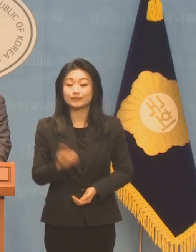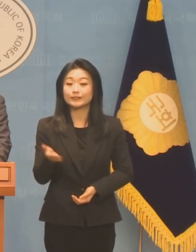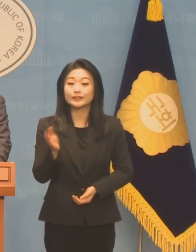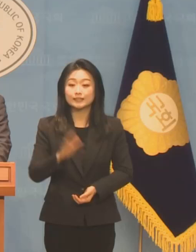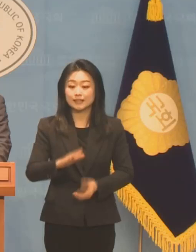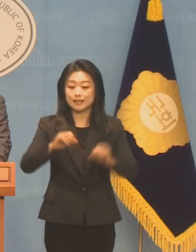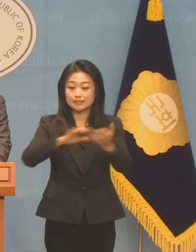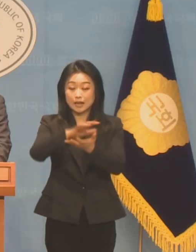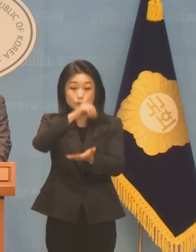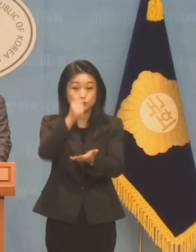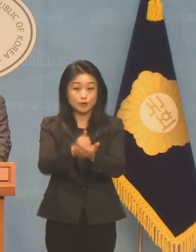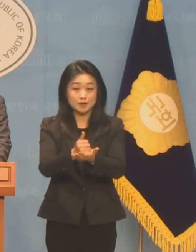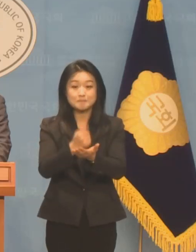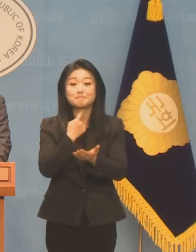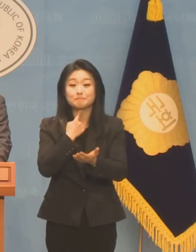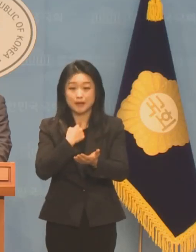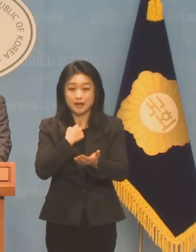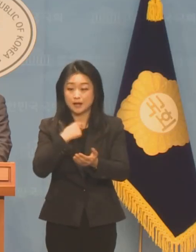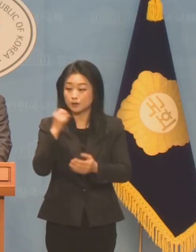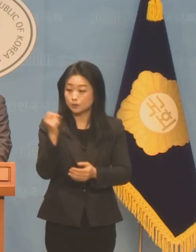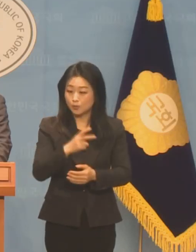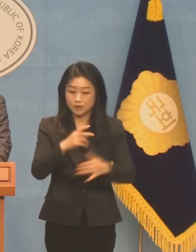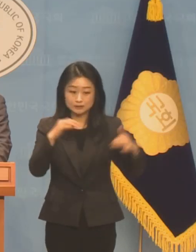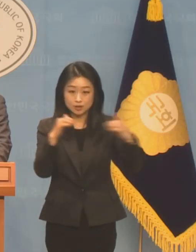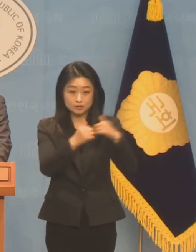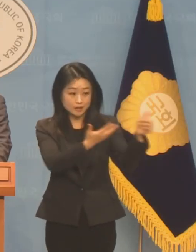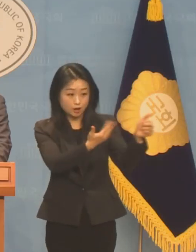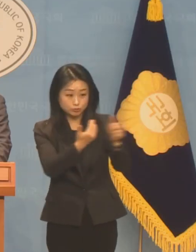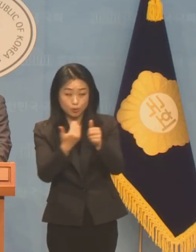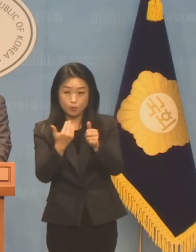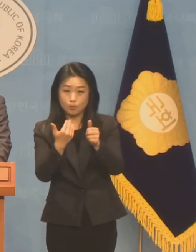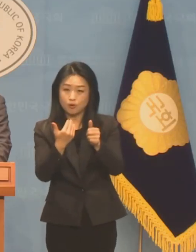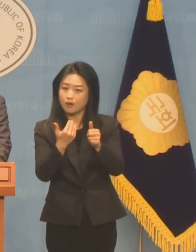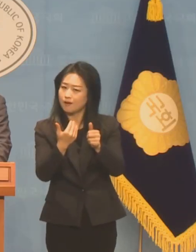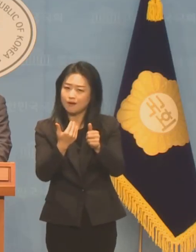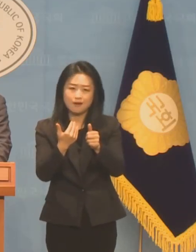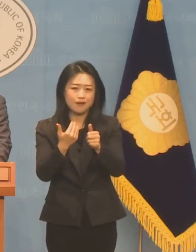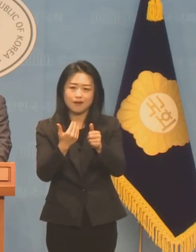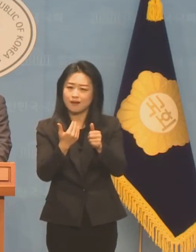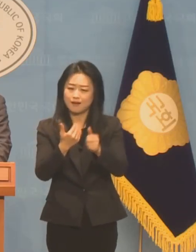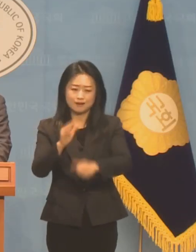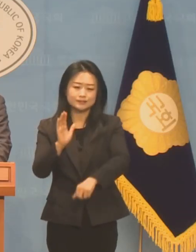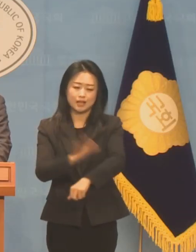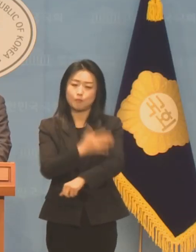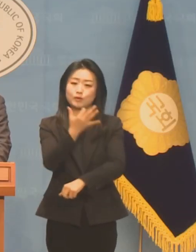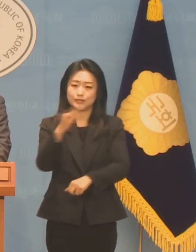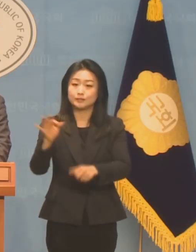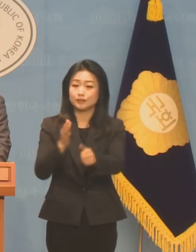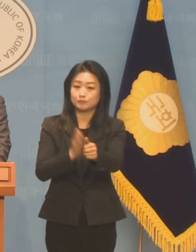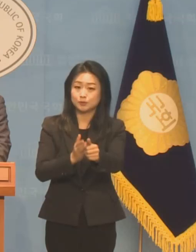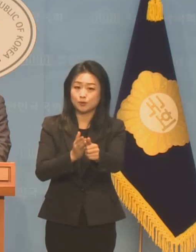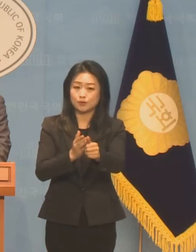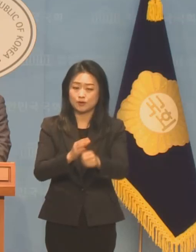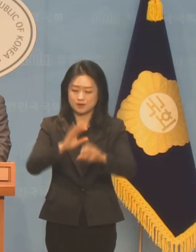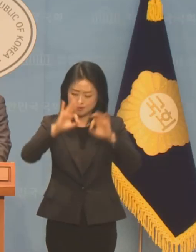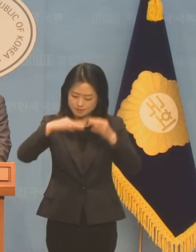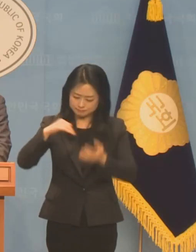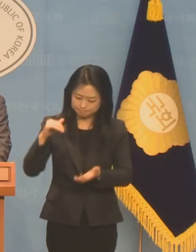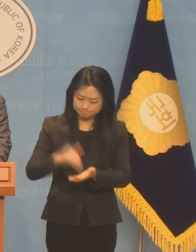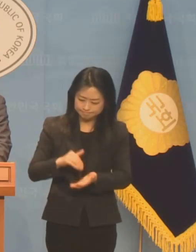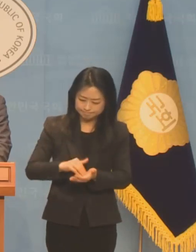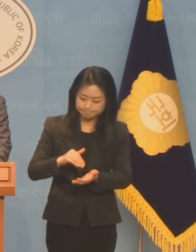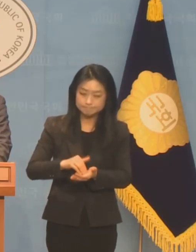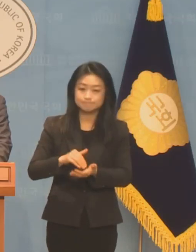그럼에도 내란죄를 저지른 데 이어 전쟁까지 유도하려 했다면 잘못을 인정하고 뼈를 깎는